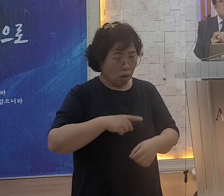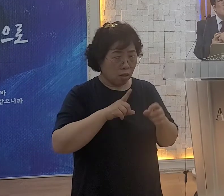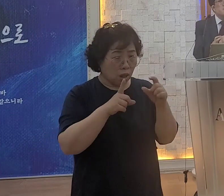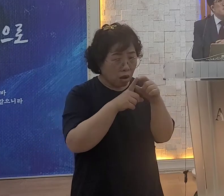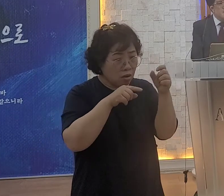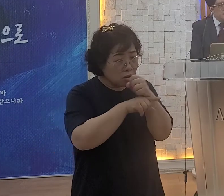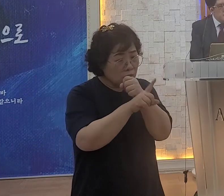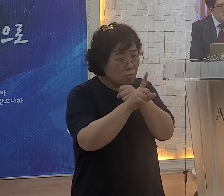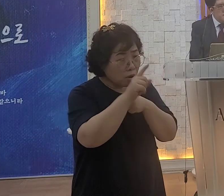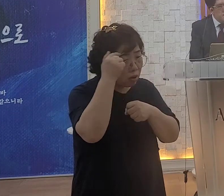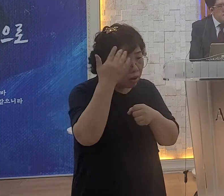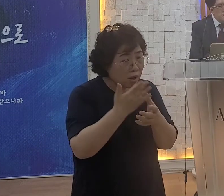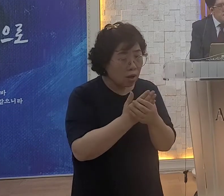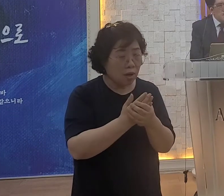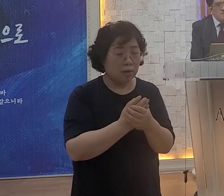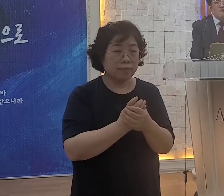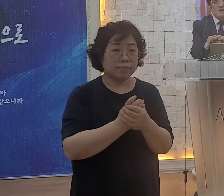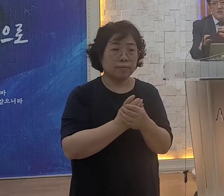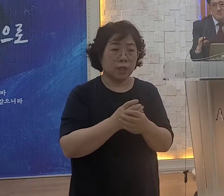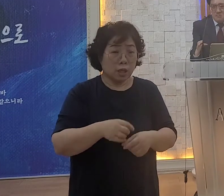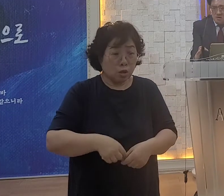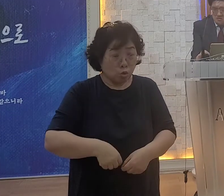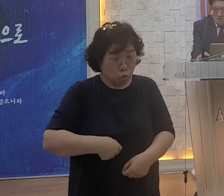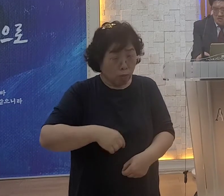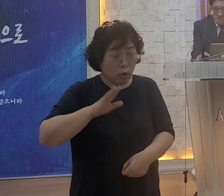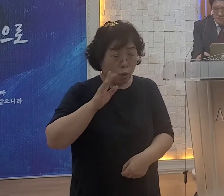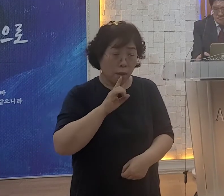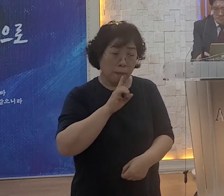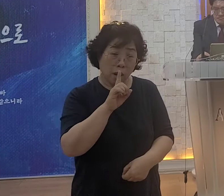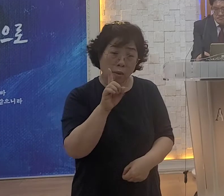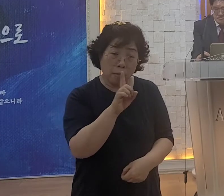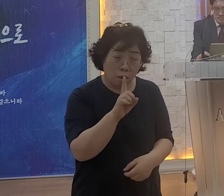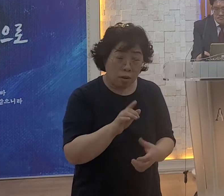그래야만 정확하게 믿게 되는 거예요. 자, 의롭게 되는 게 무슨 말인가?